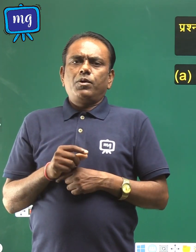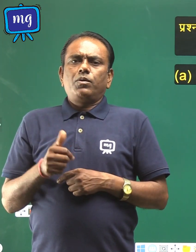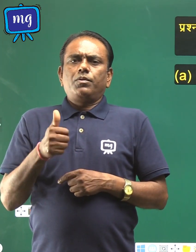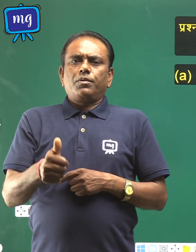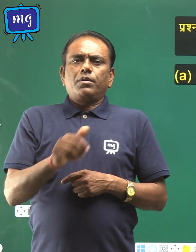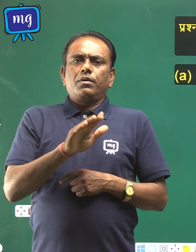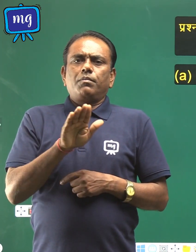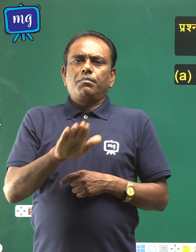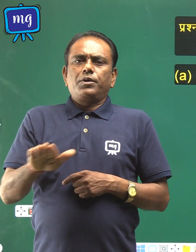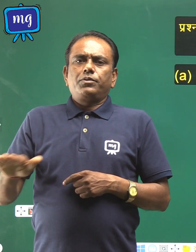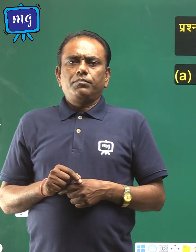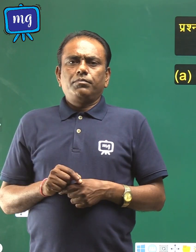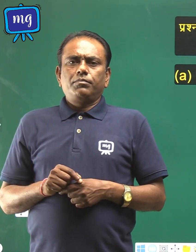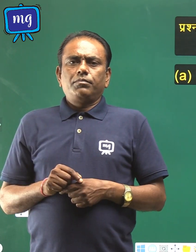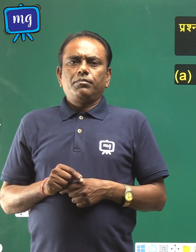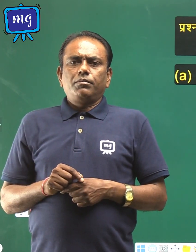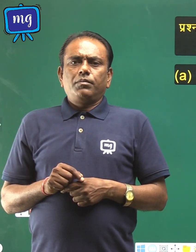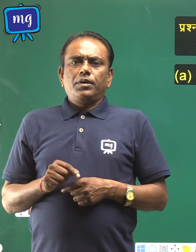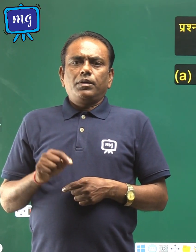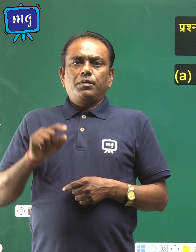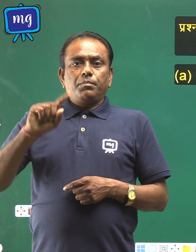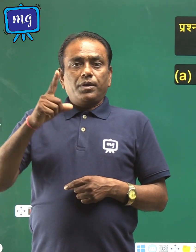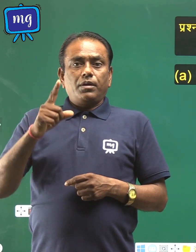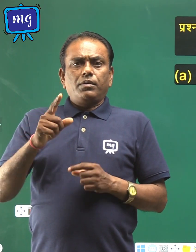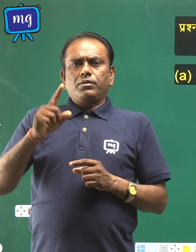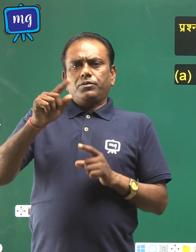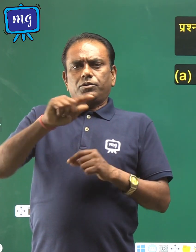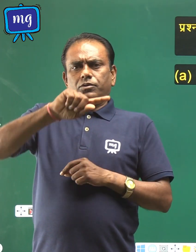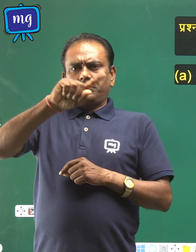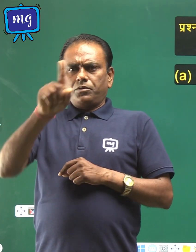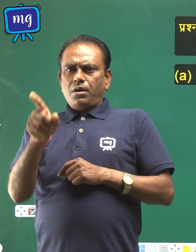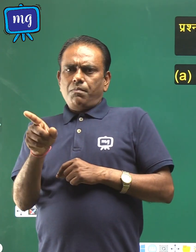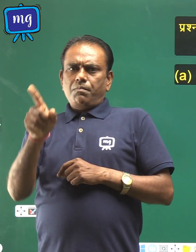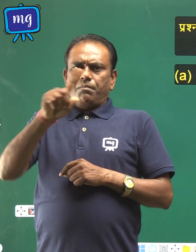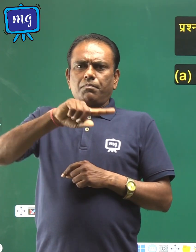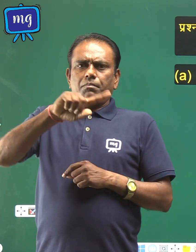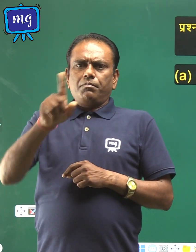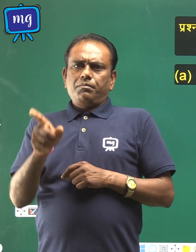ठीक है बच्चों, ये जो पहला चाप काटा है